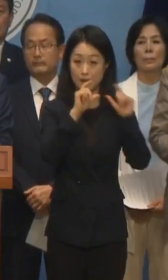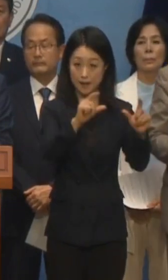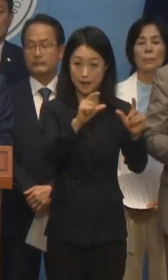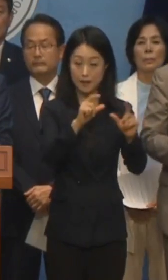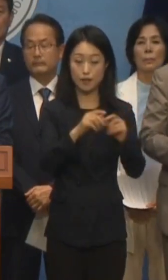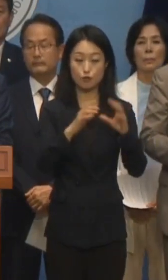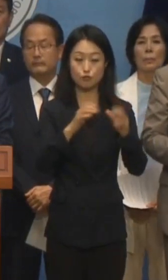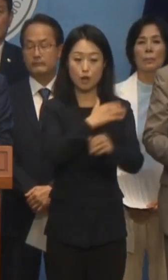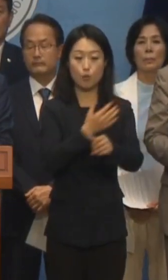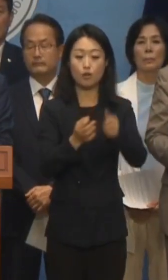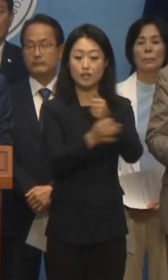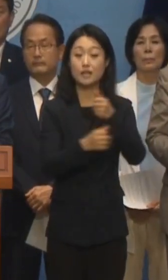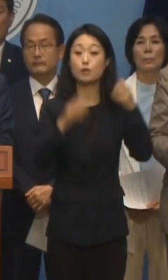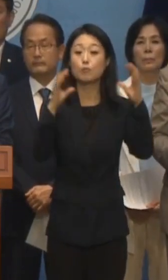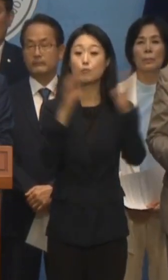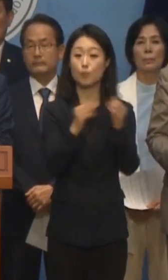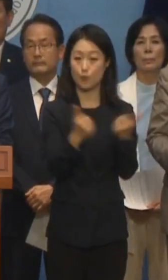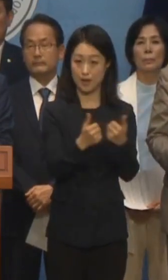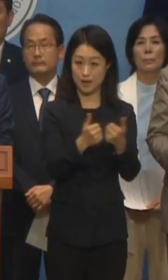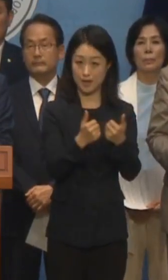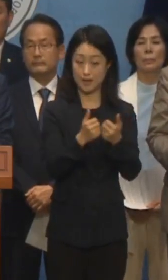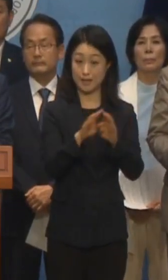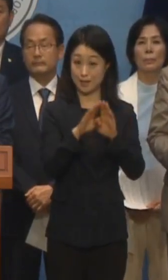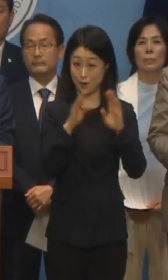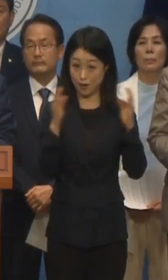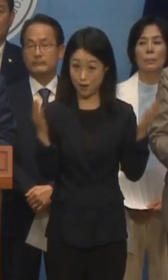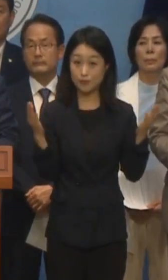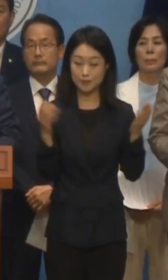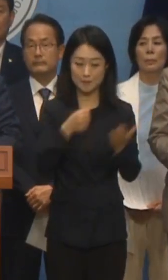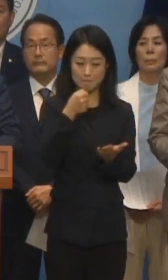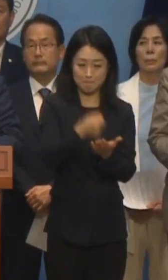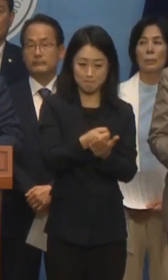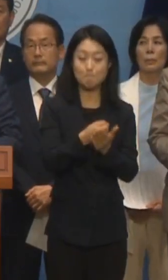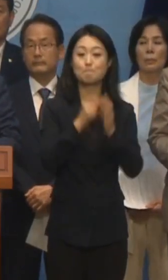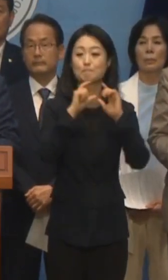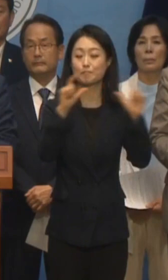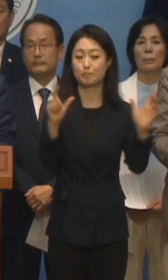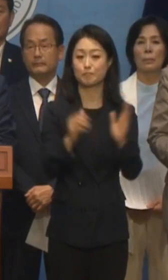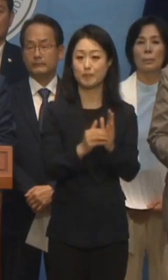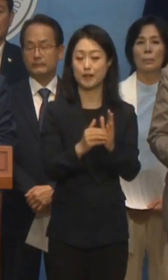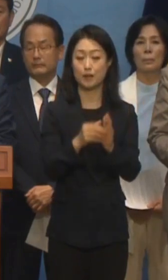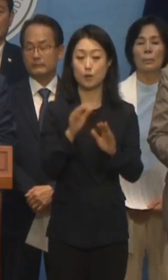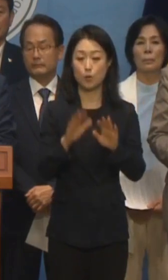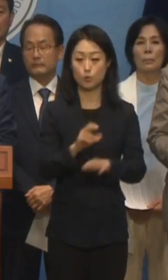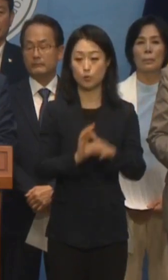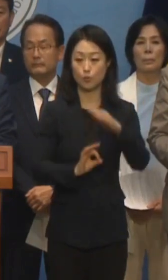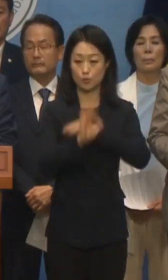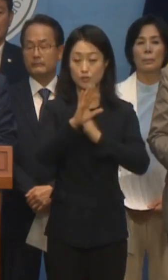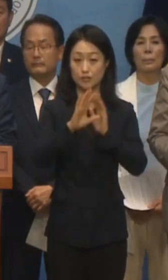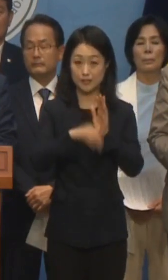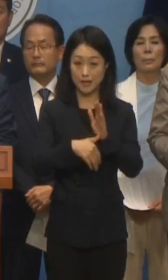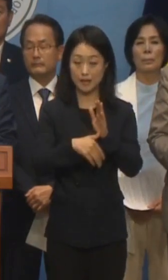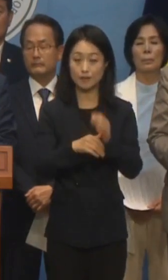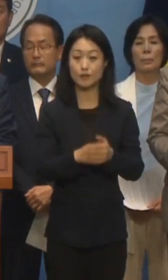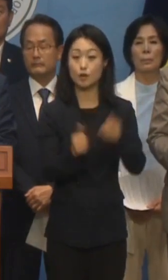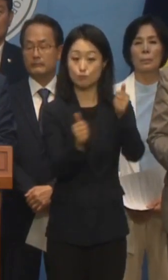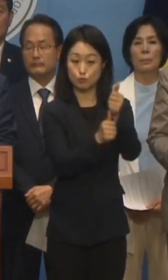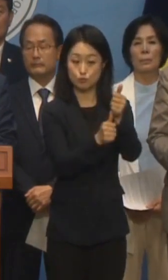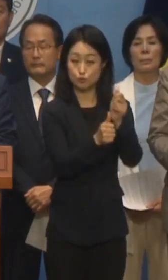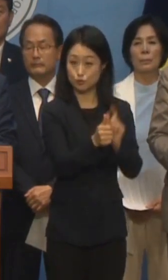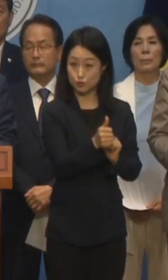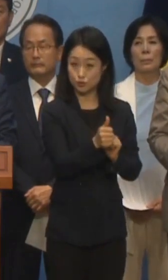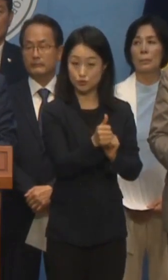권익위 전원위원회가 열렸고 의결서 처리가 완료되었습니다. 그리고 오늘 오전 정승윤